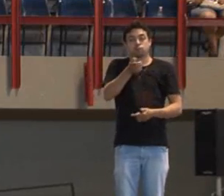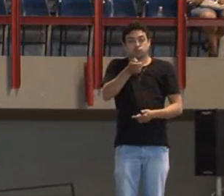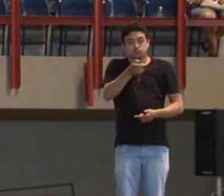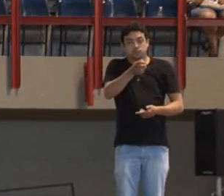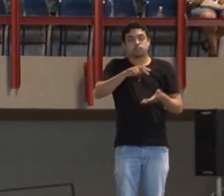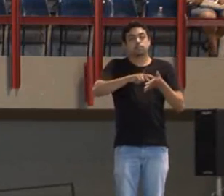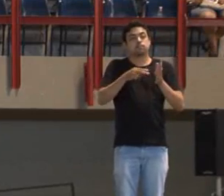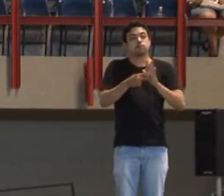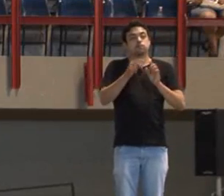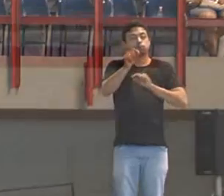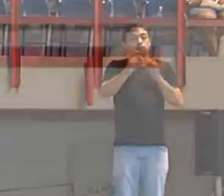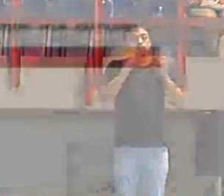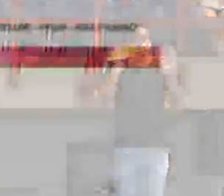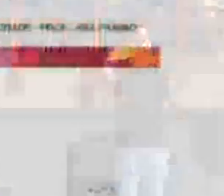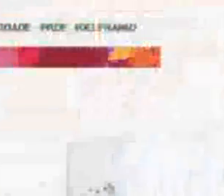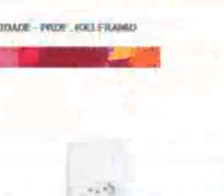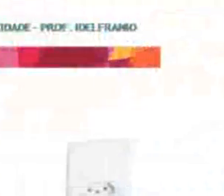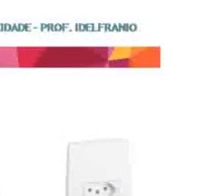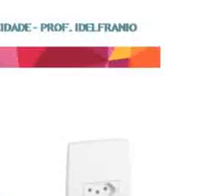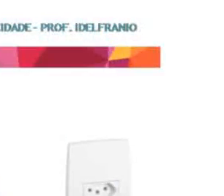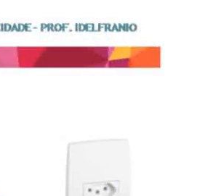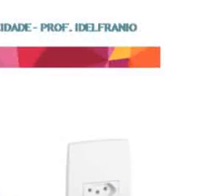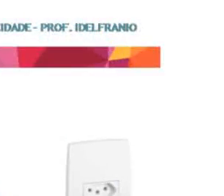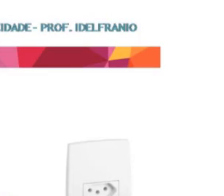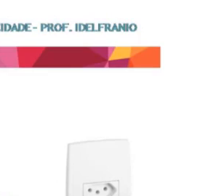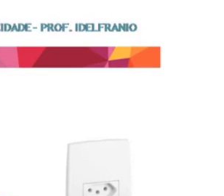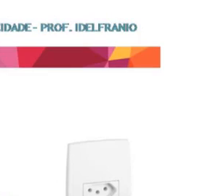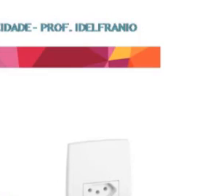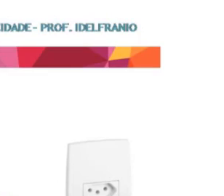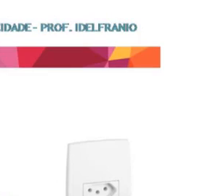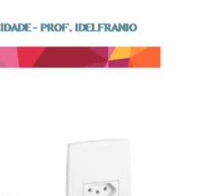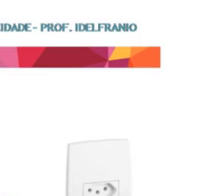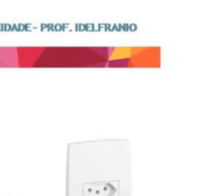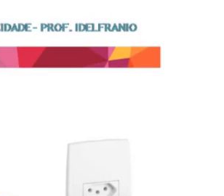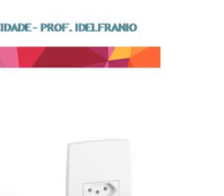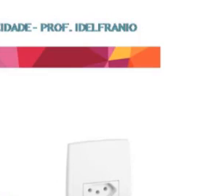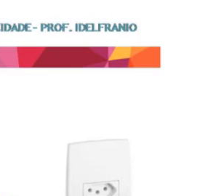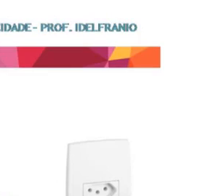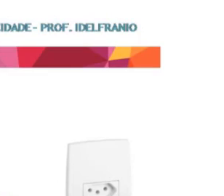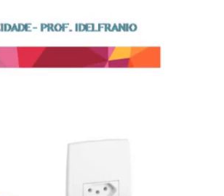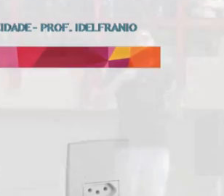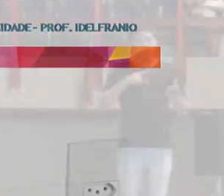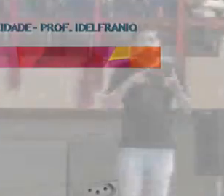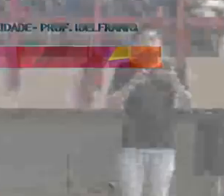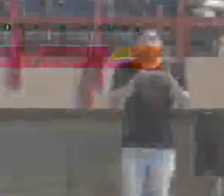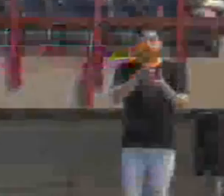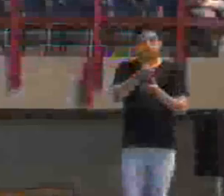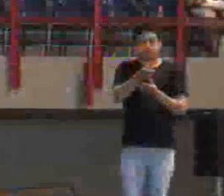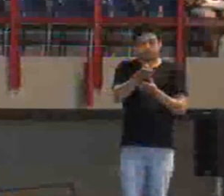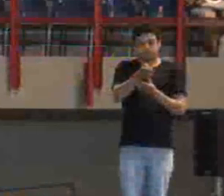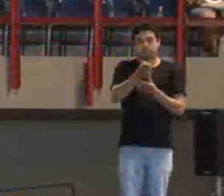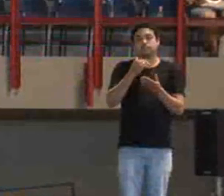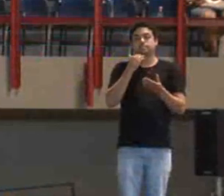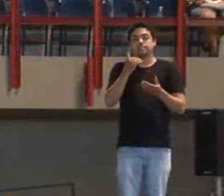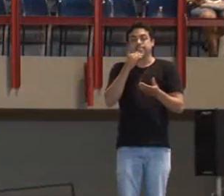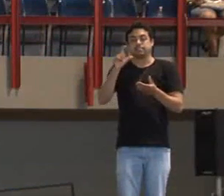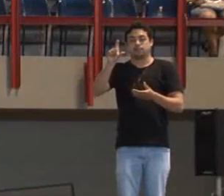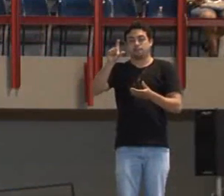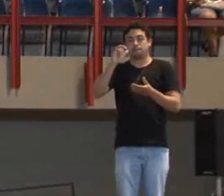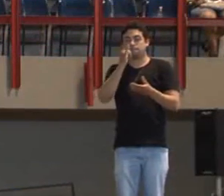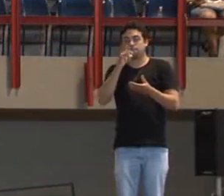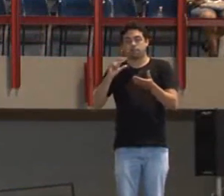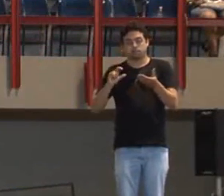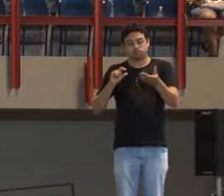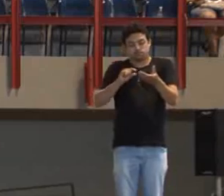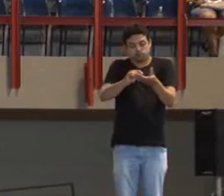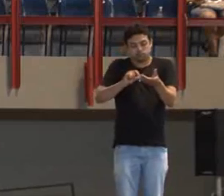que é que eu quero falar para vocês? Primeira figurinha que vocês têm no material. Hoje em dia existe uma lanterna que funciona sem pilha.